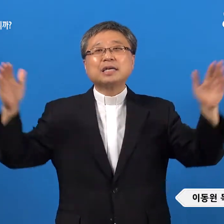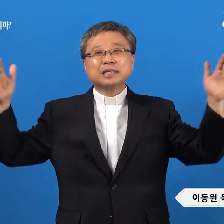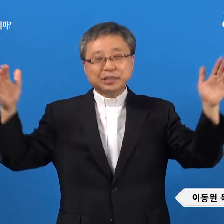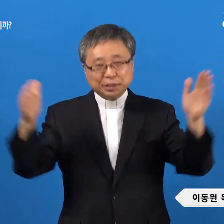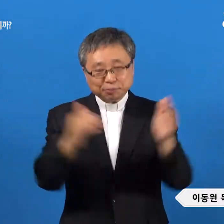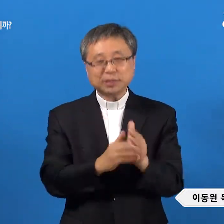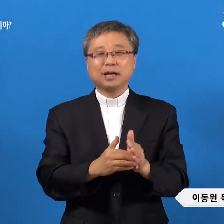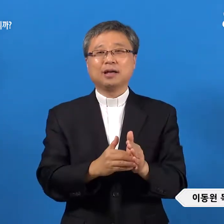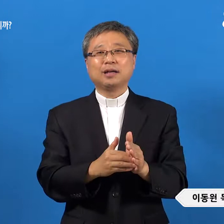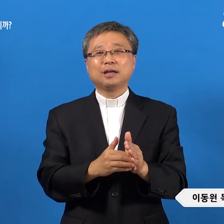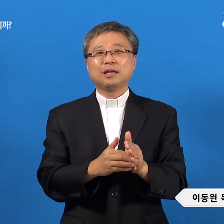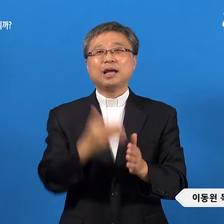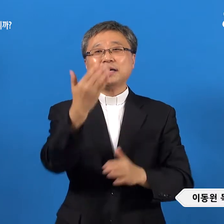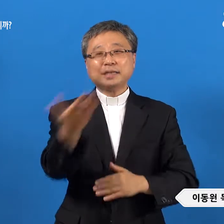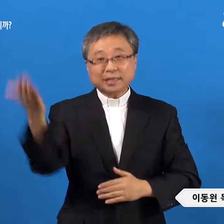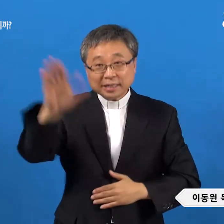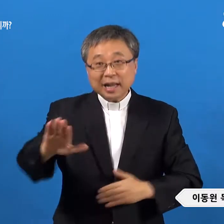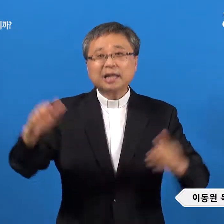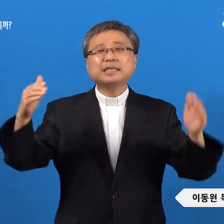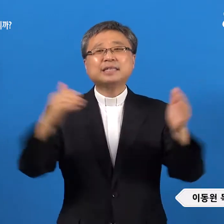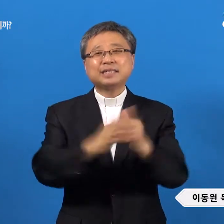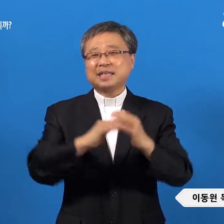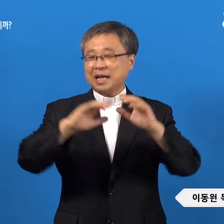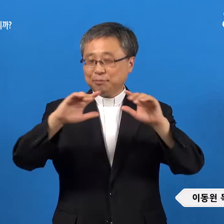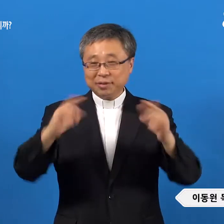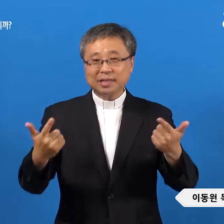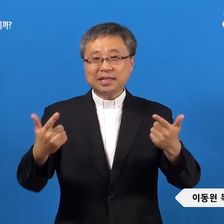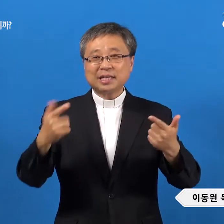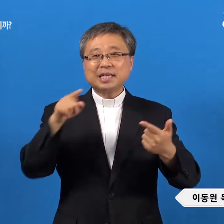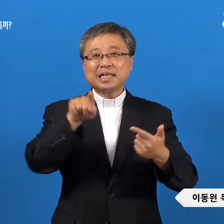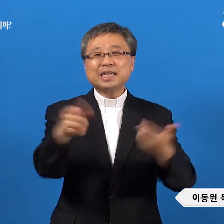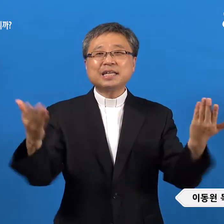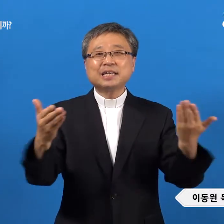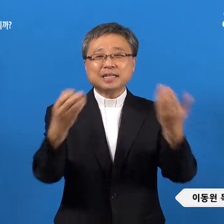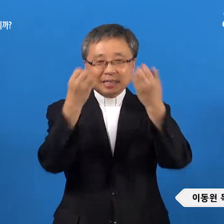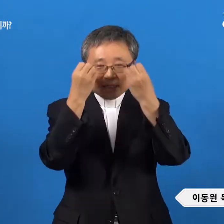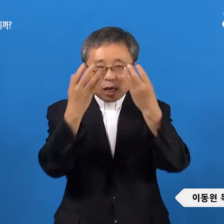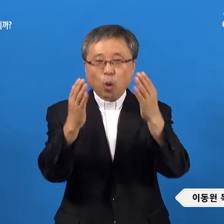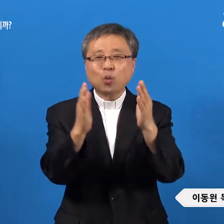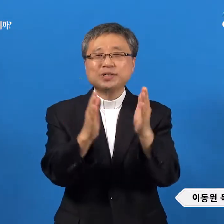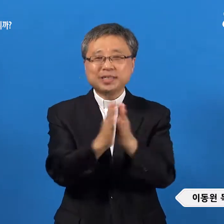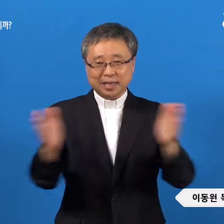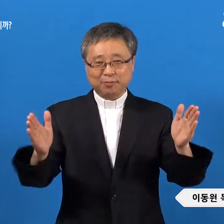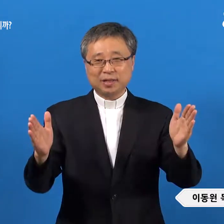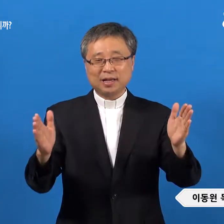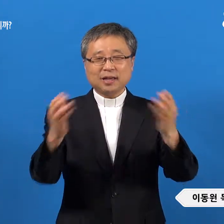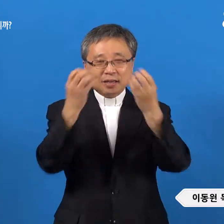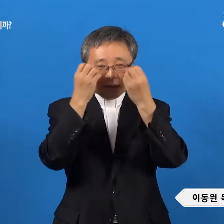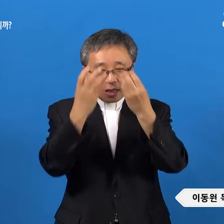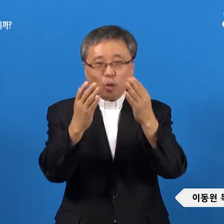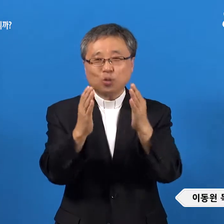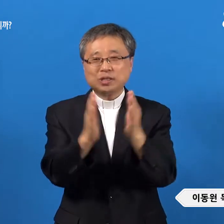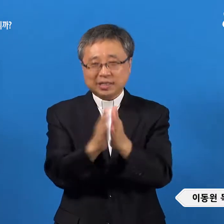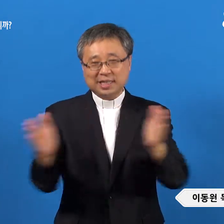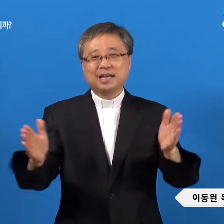끝입니다. 그러나 끝이 아닙니다. 이것은 새로운 시작입니다. 새로운 시작입니다.